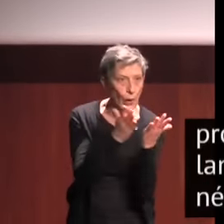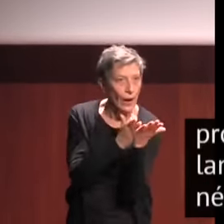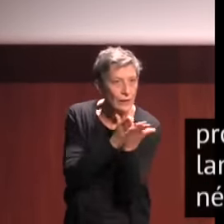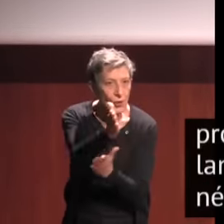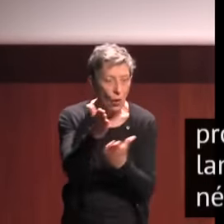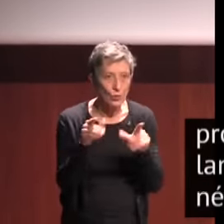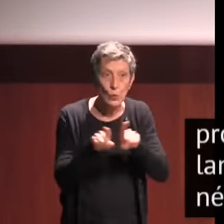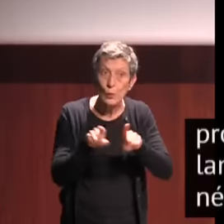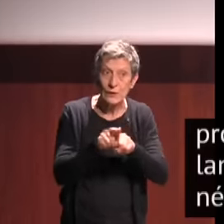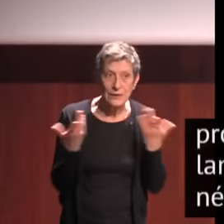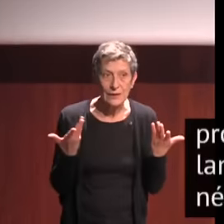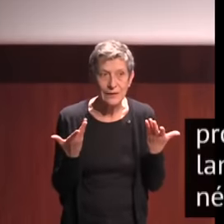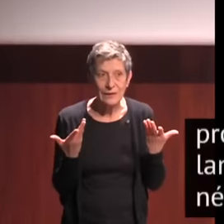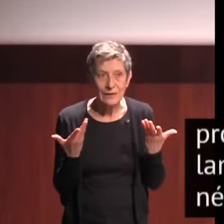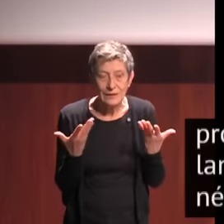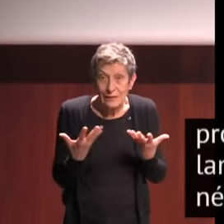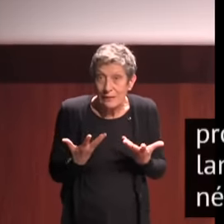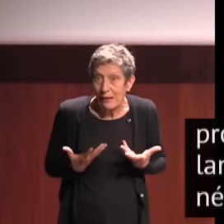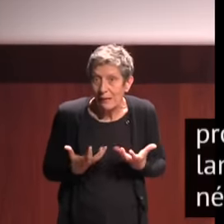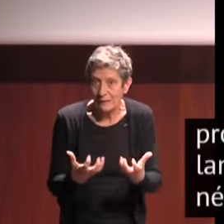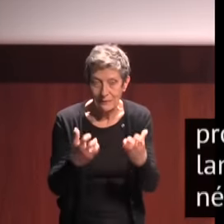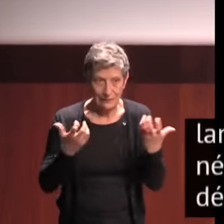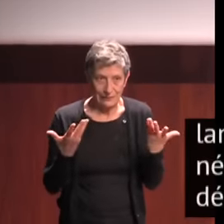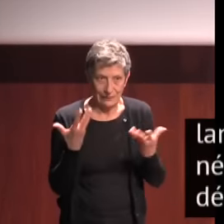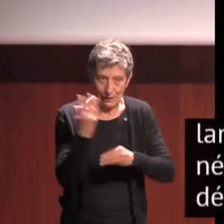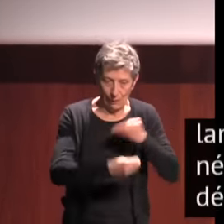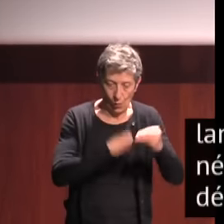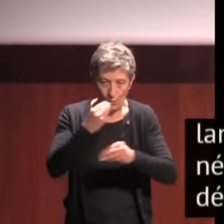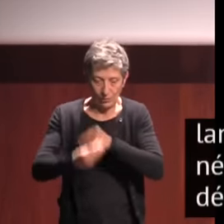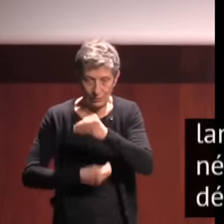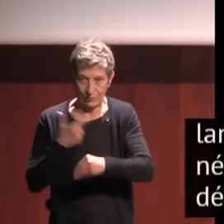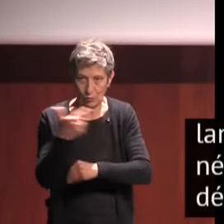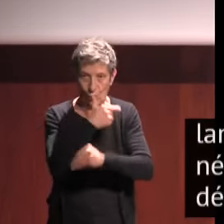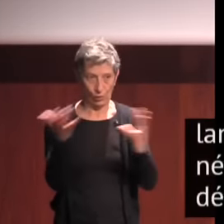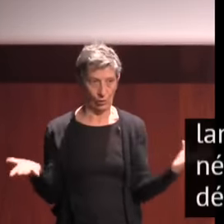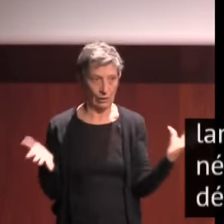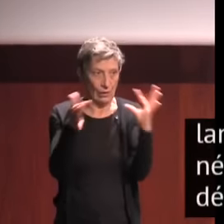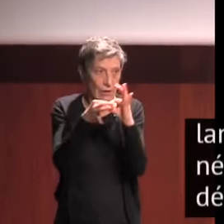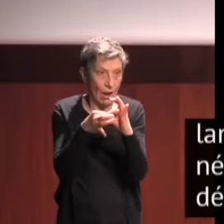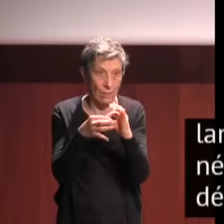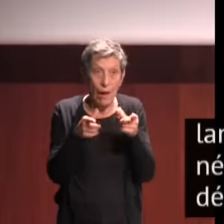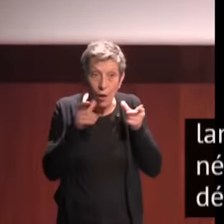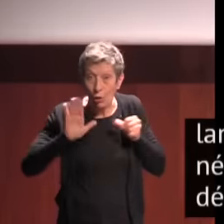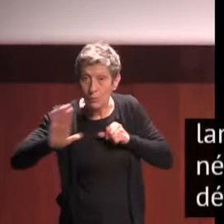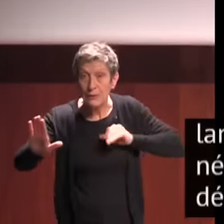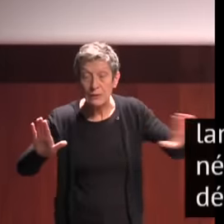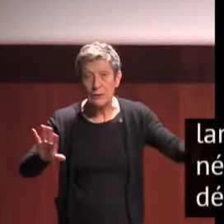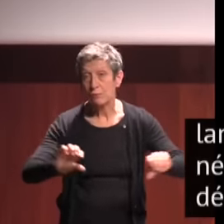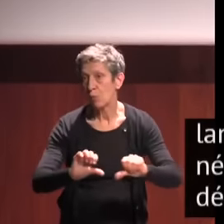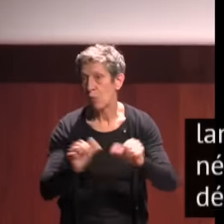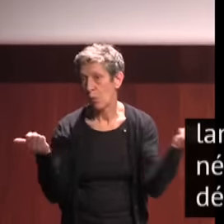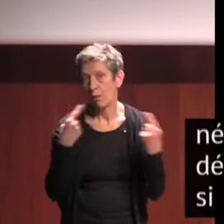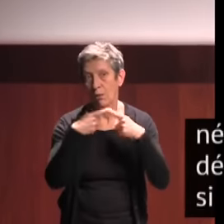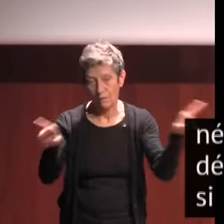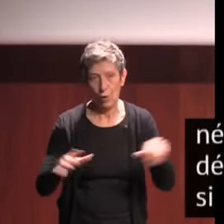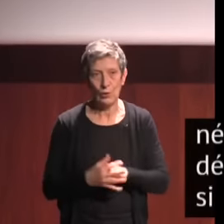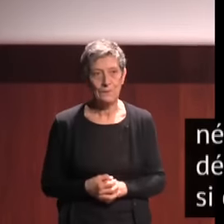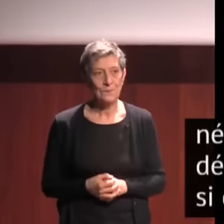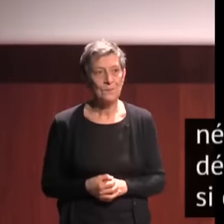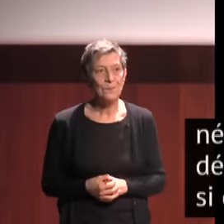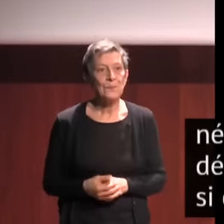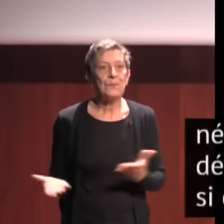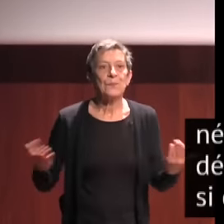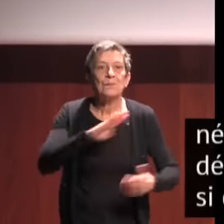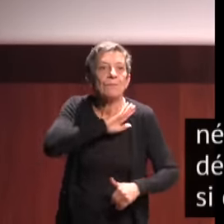du désir, surtout, de relier ces deux mondes incarnés dans ces deux langues si différentes. Pour finir, je dirais